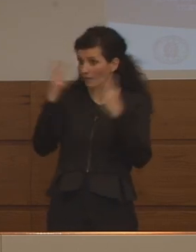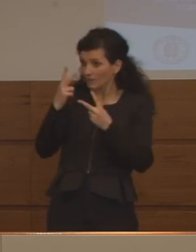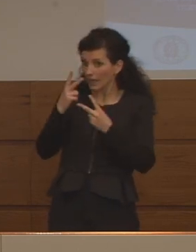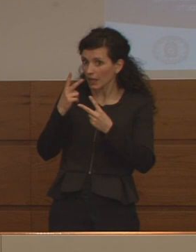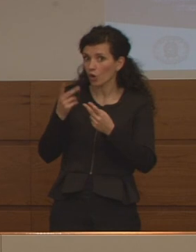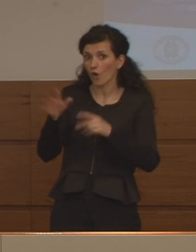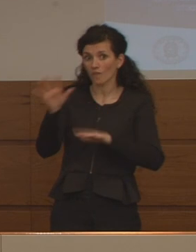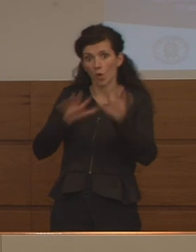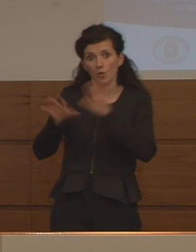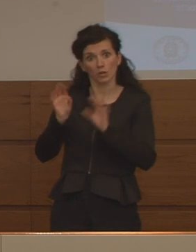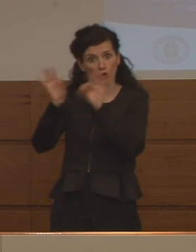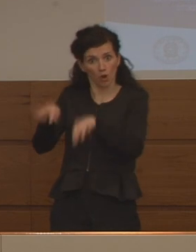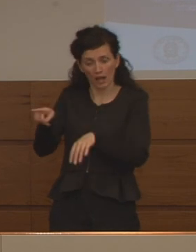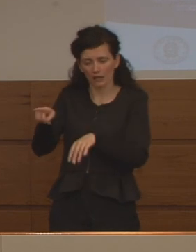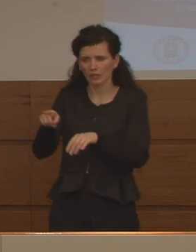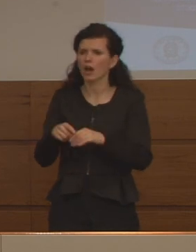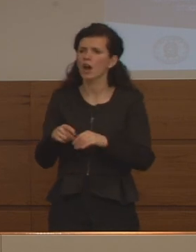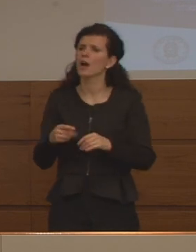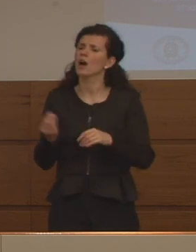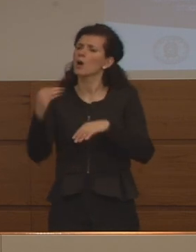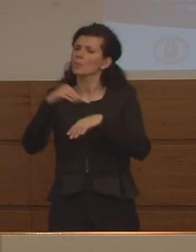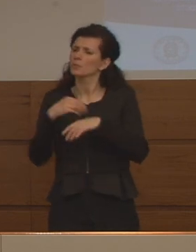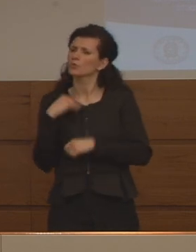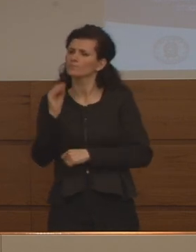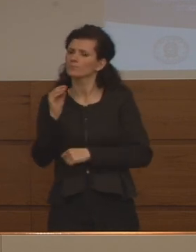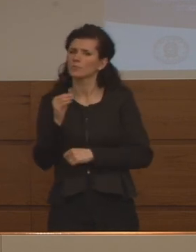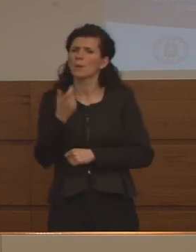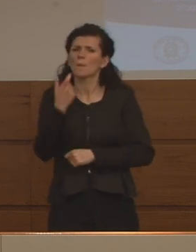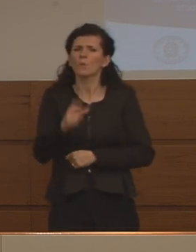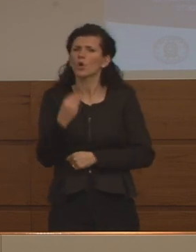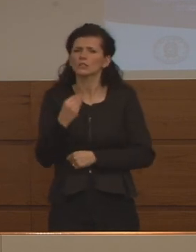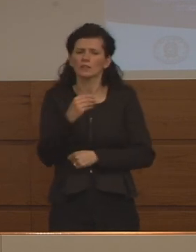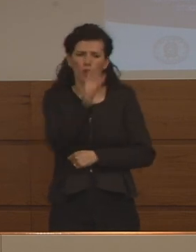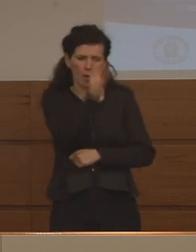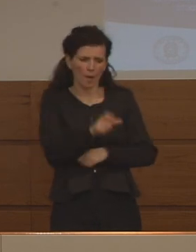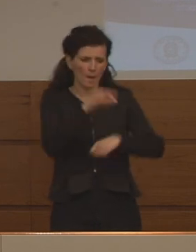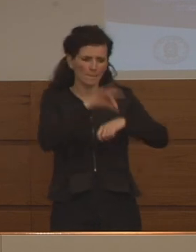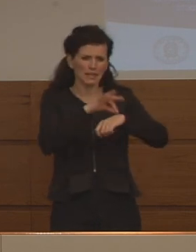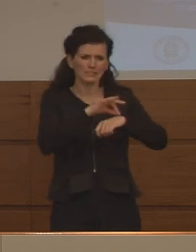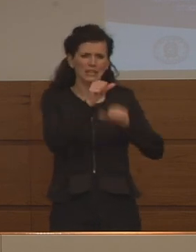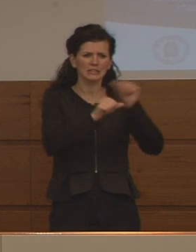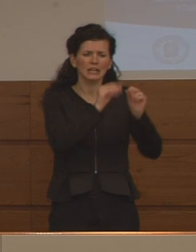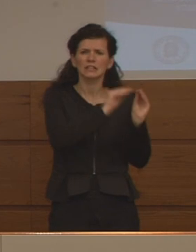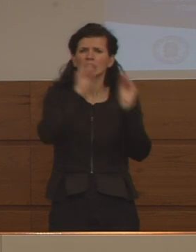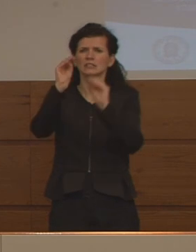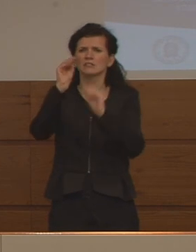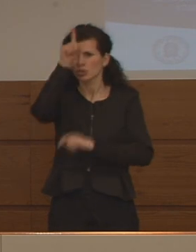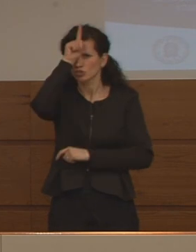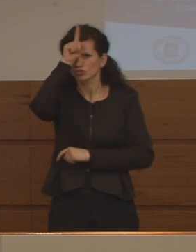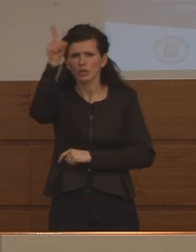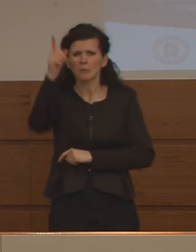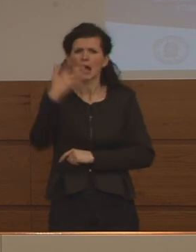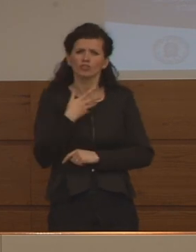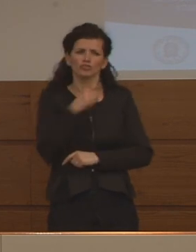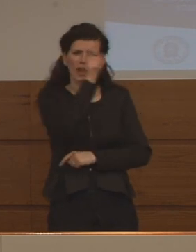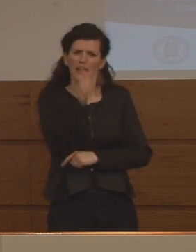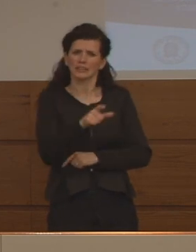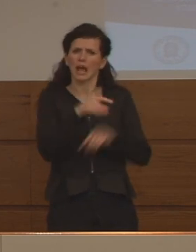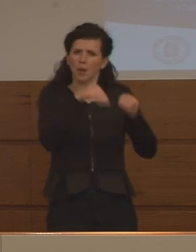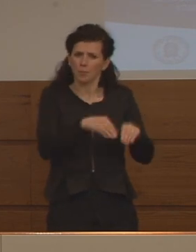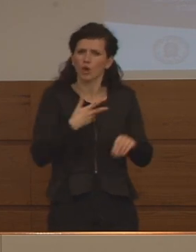ma è una piccola curiosità come mai mandiamo i pazienti in germania avendole posti terapia intensiva disponibile in italia perché anche in germania credo abbiano qualche